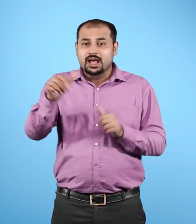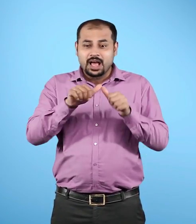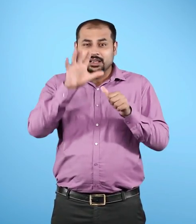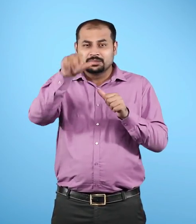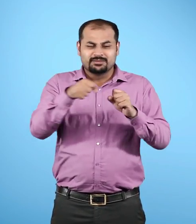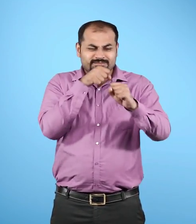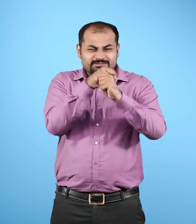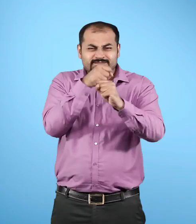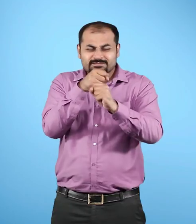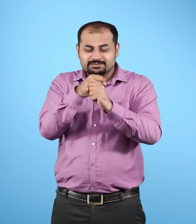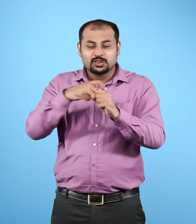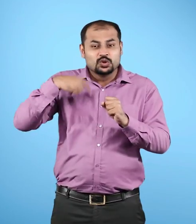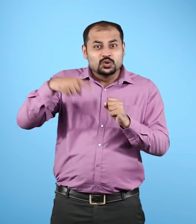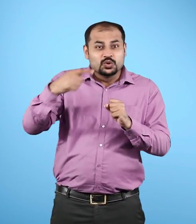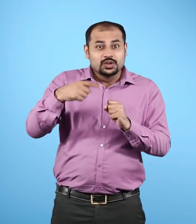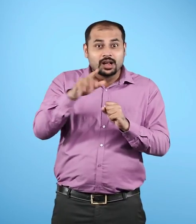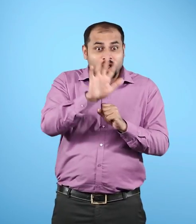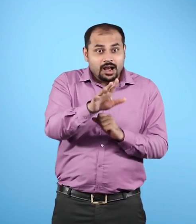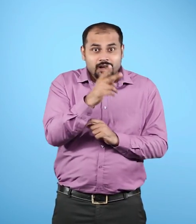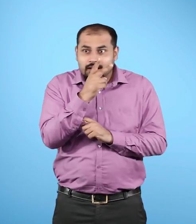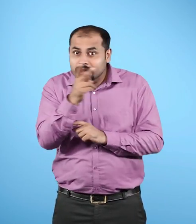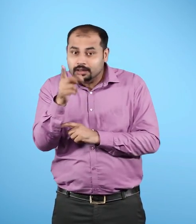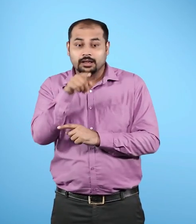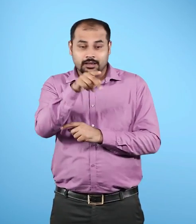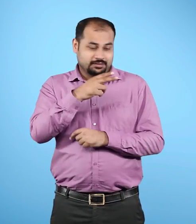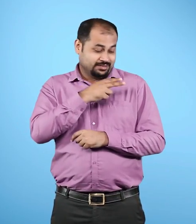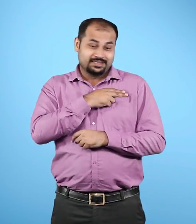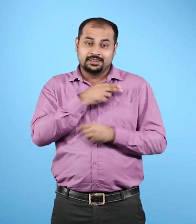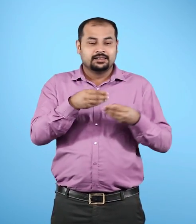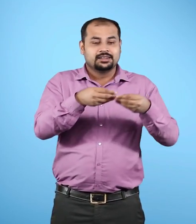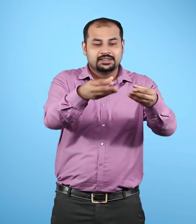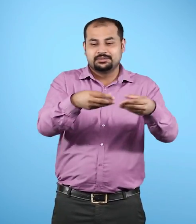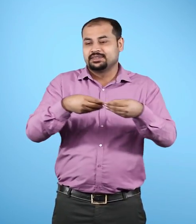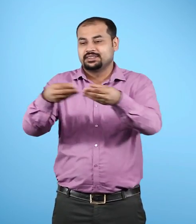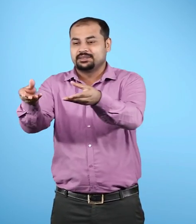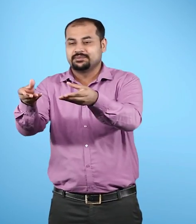जो दिन प्रतिदिन के जीवन में सुगम्यता को बढ़ावा देने के लिए कार्यरत है।